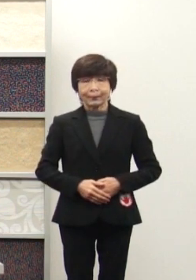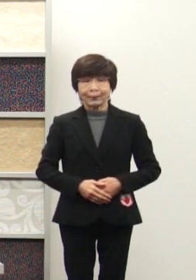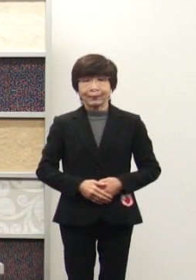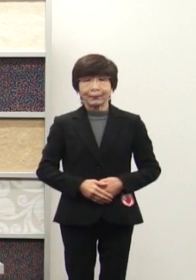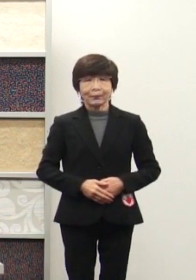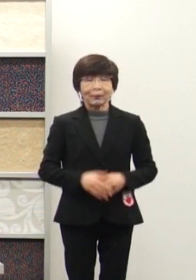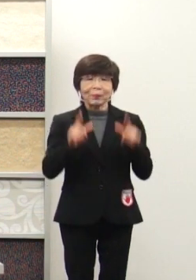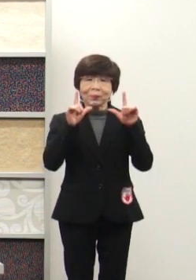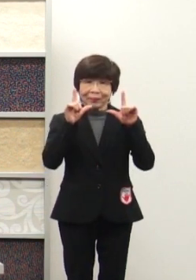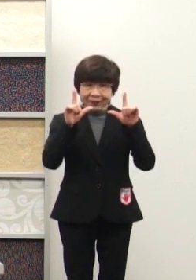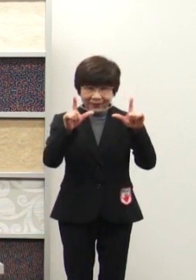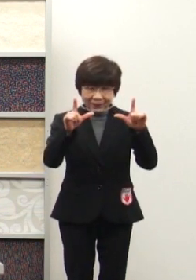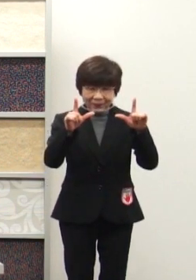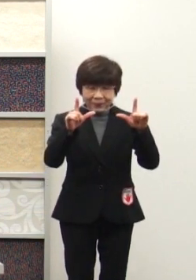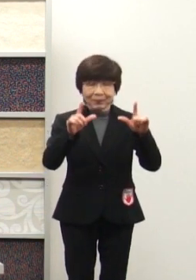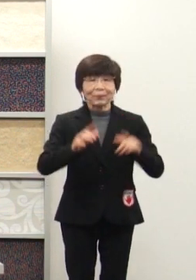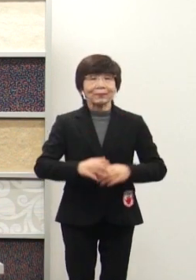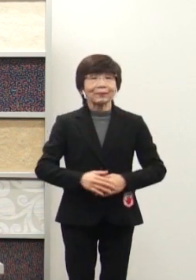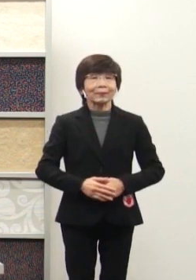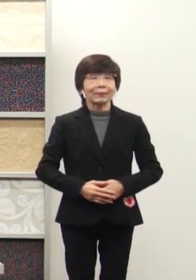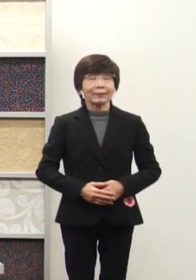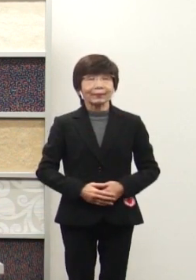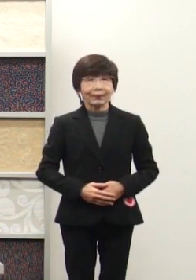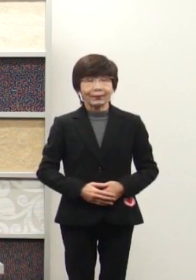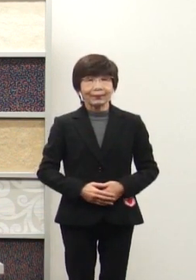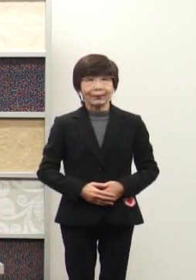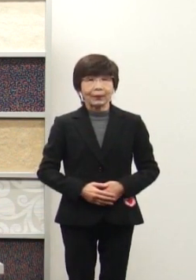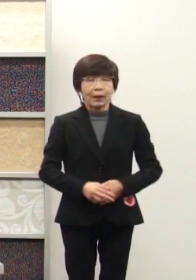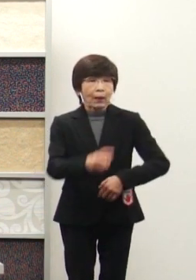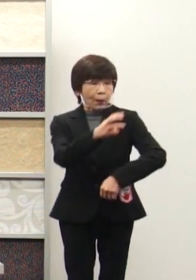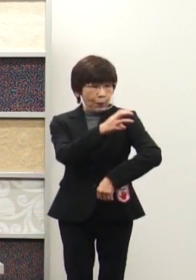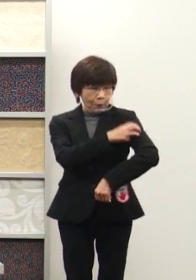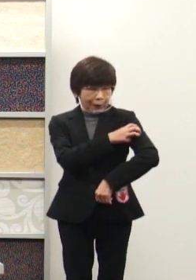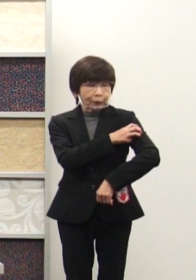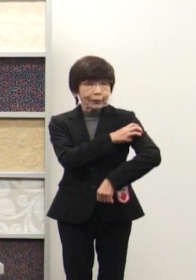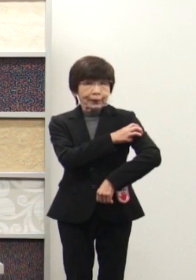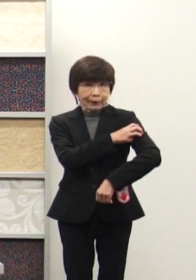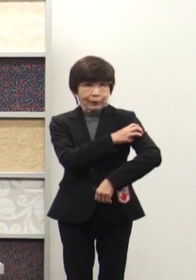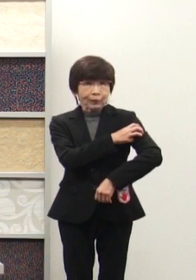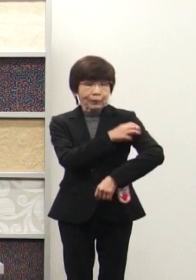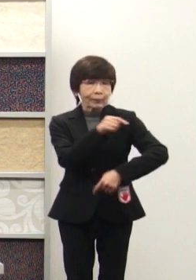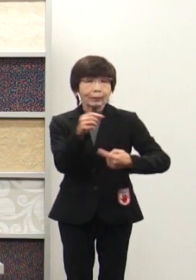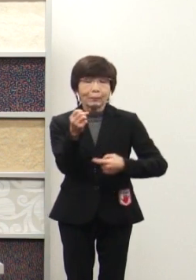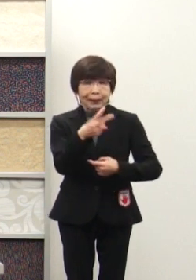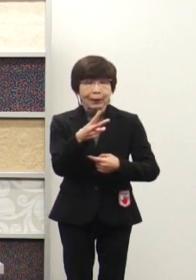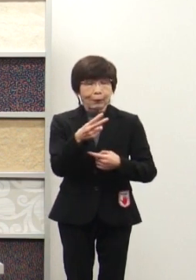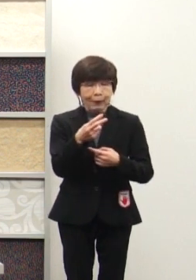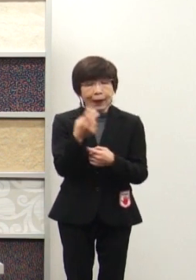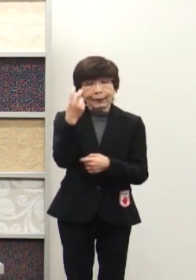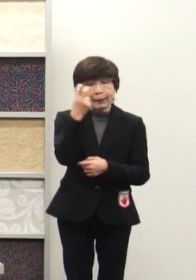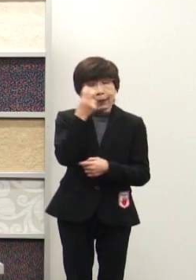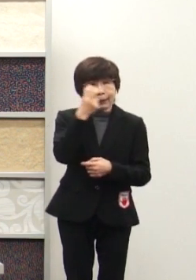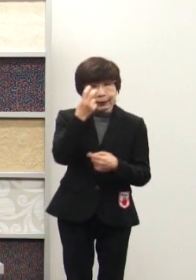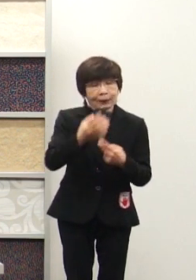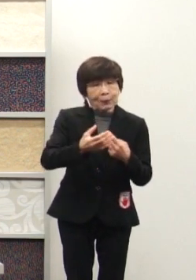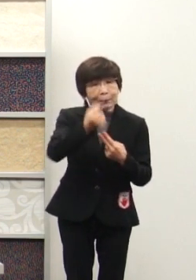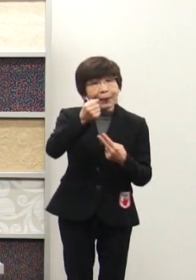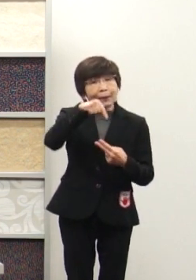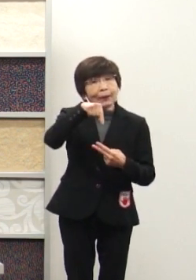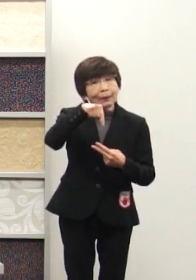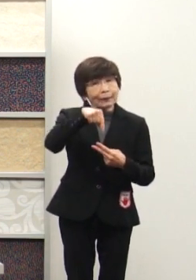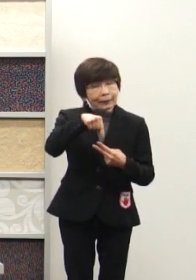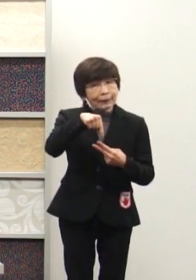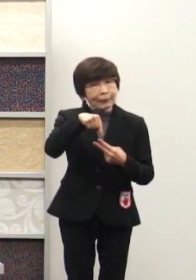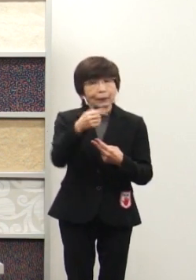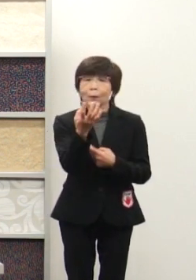財政課長さん。 財政課長でございます。ワクチン検査パッケージに関する検査 の想定の